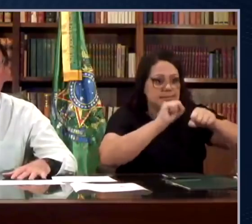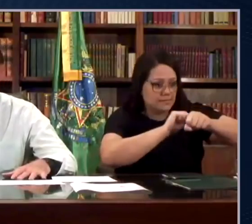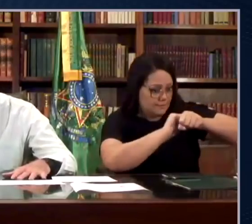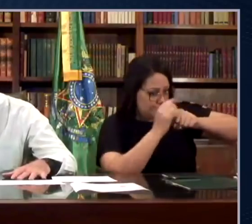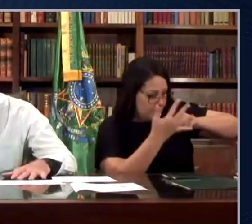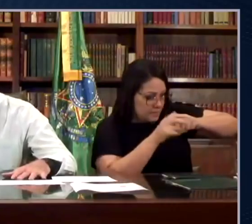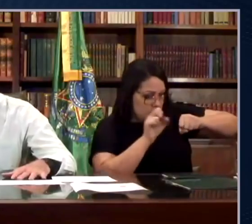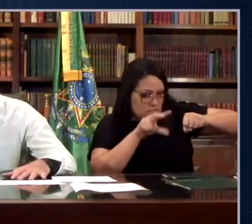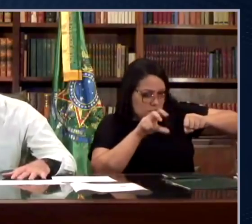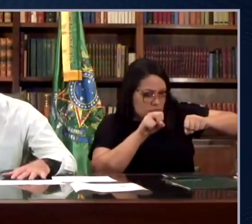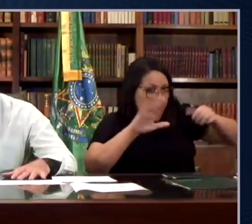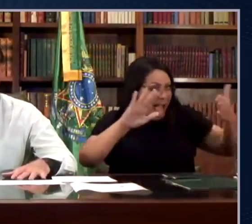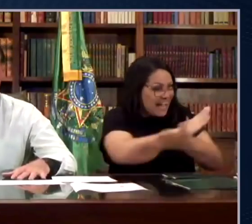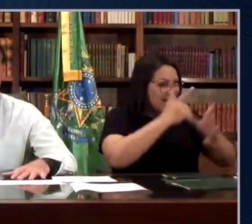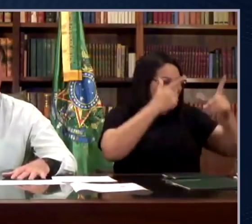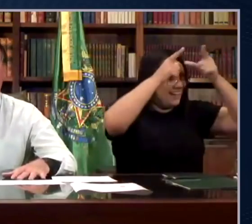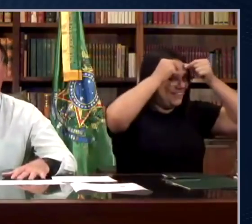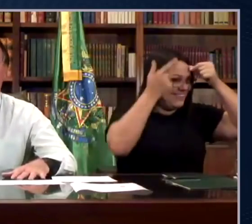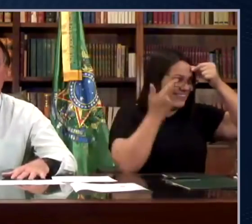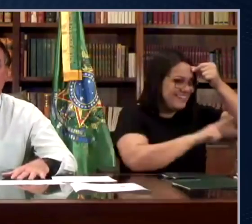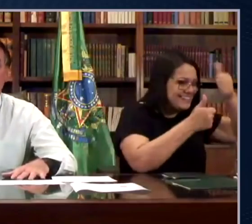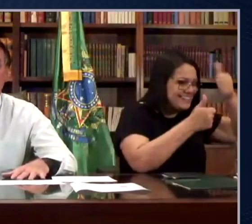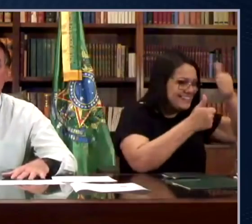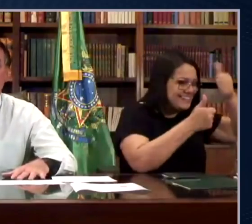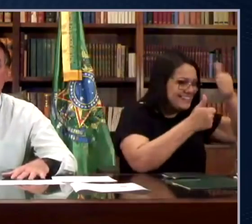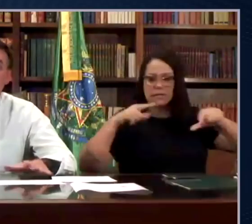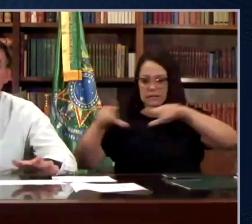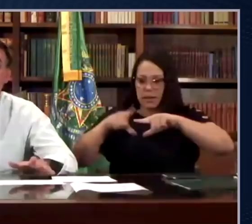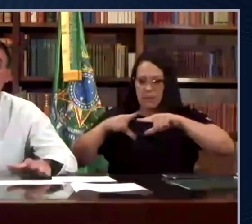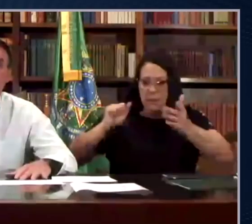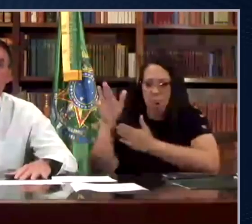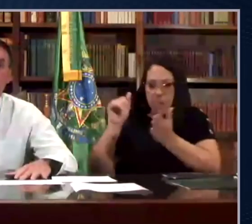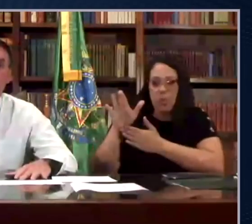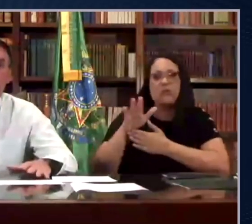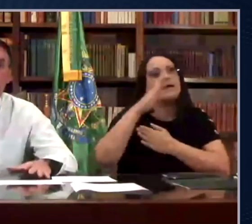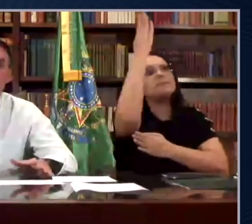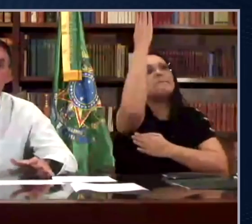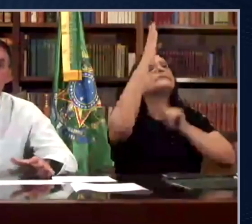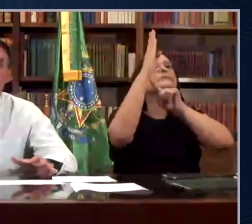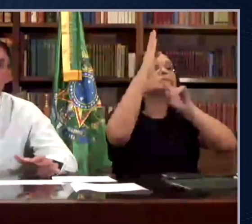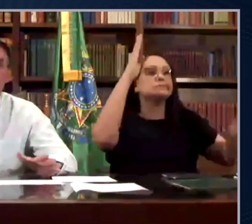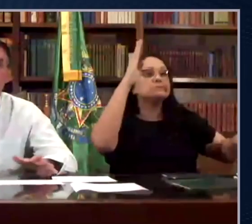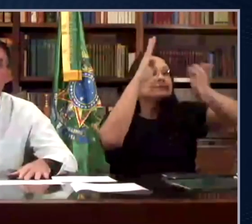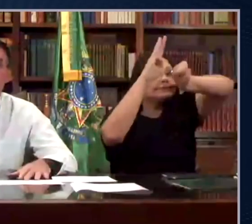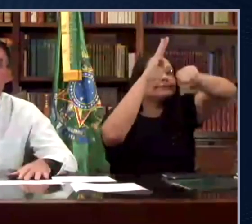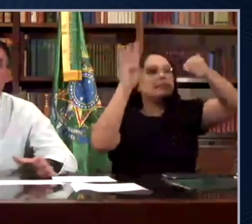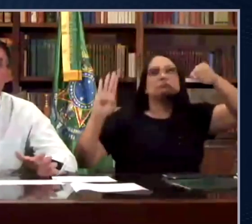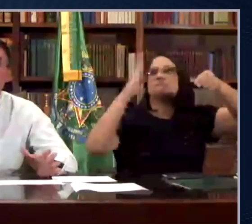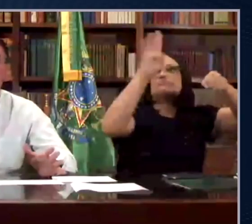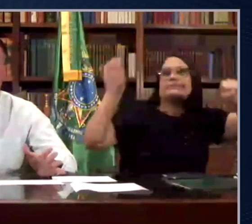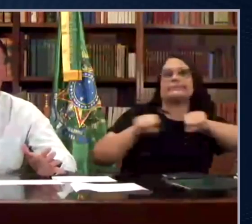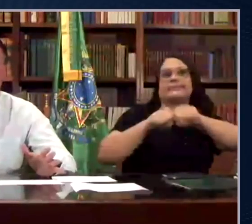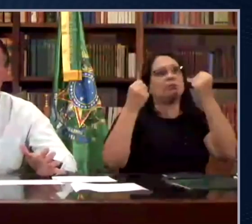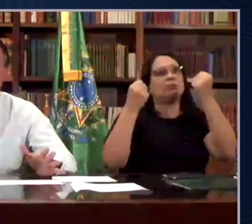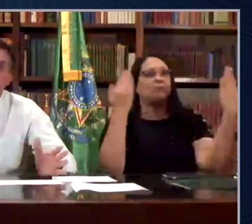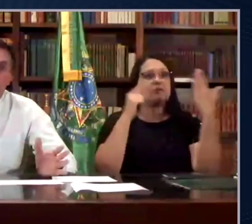vírus e destruir também os empregos, nós vamos destruir o Brasil. É isso que nós temos que entender, é igual